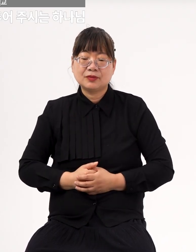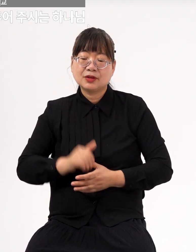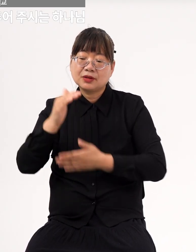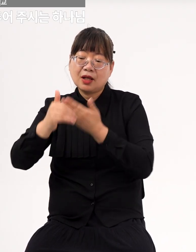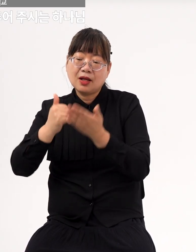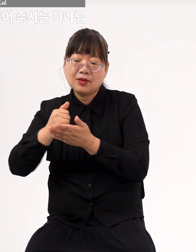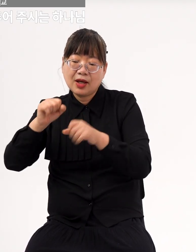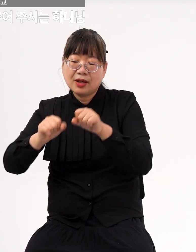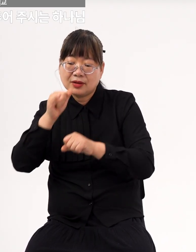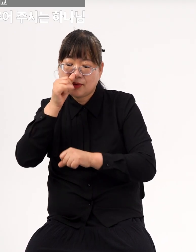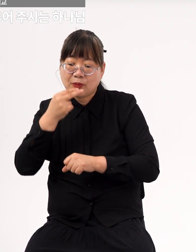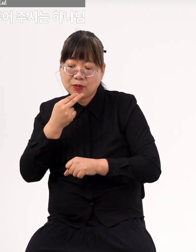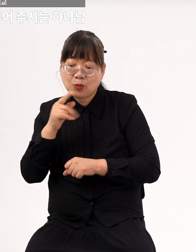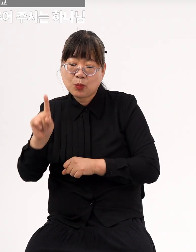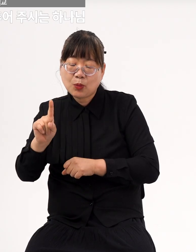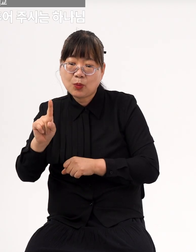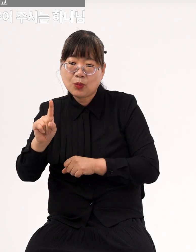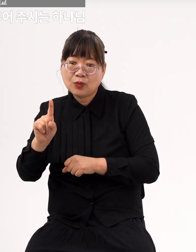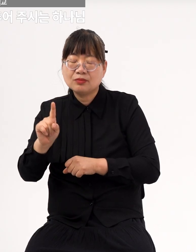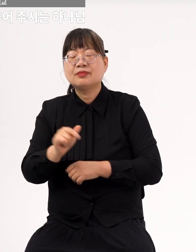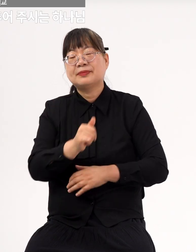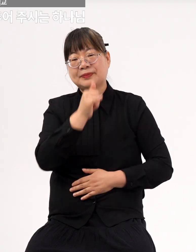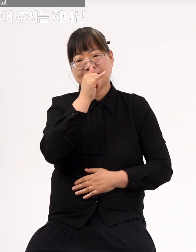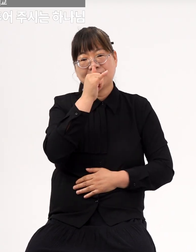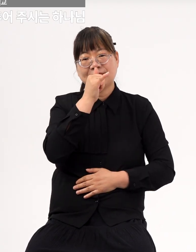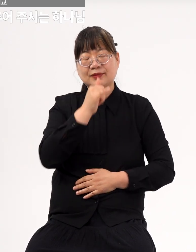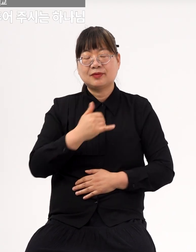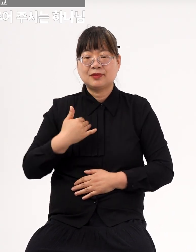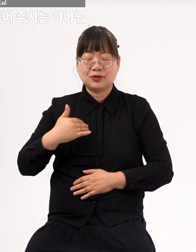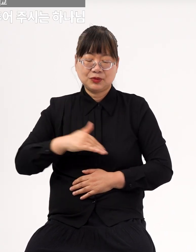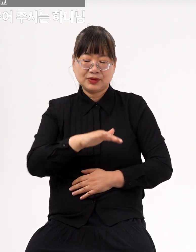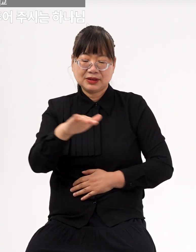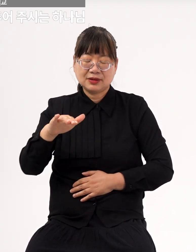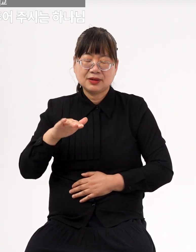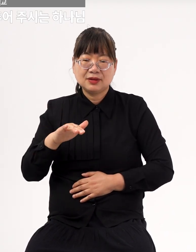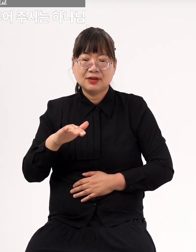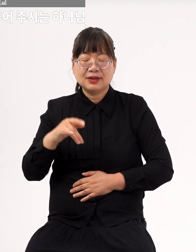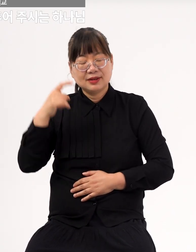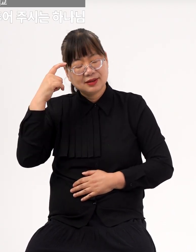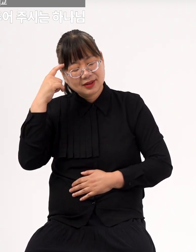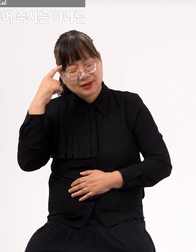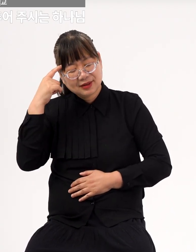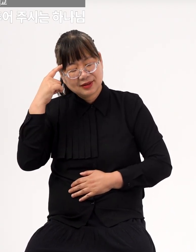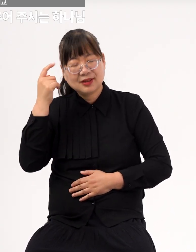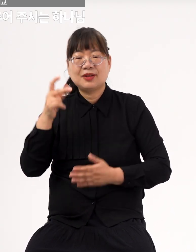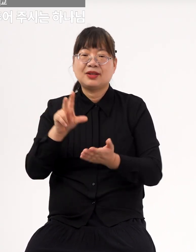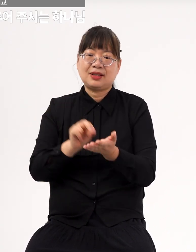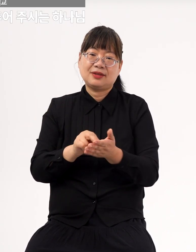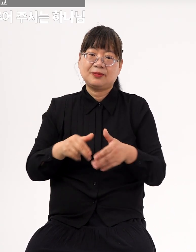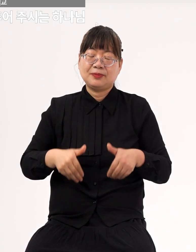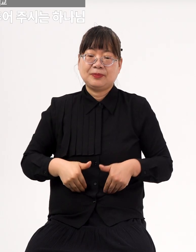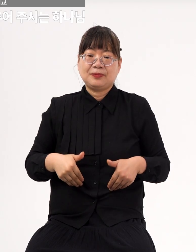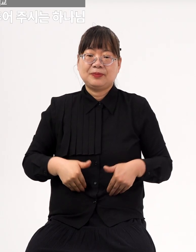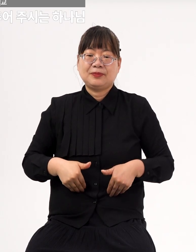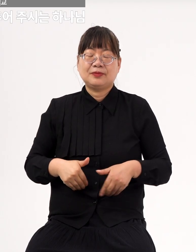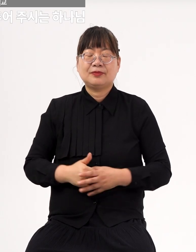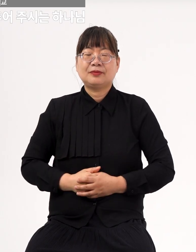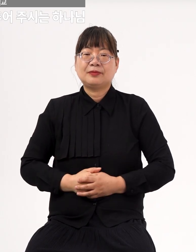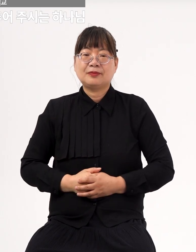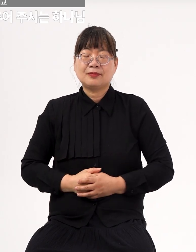해요? 하세요. 자, 여기에 우리는 좀 생각해야 될 과제가 있습니다.